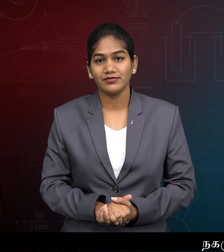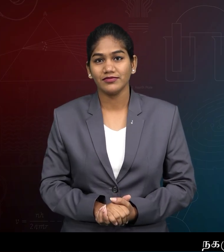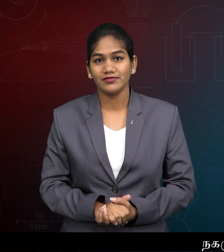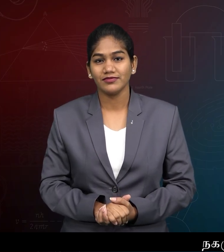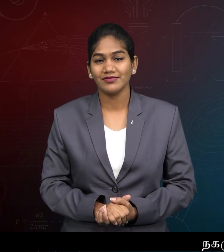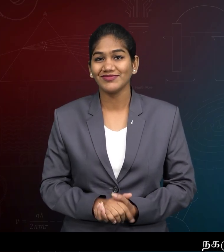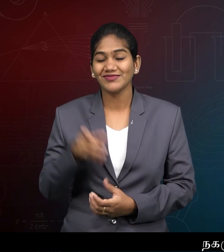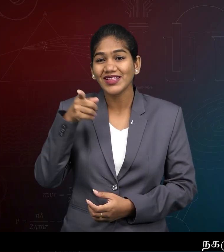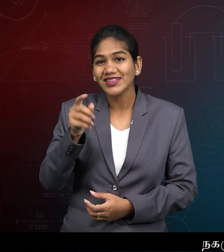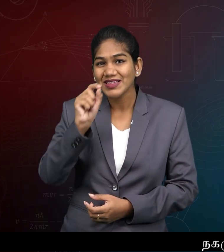நகரும் மின்னோட்டம்,